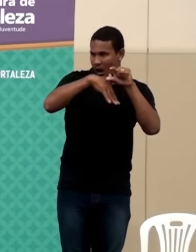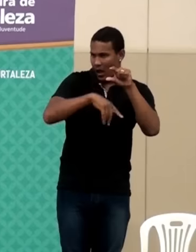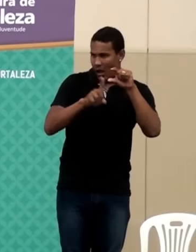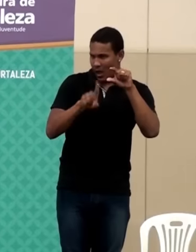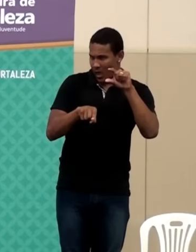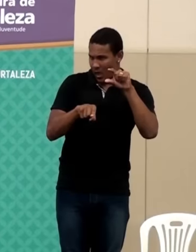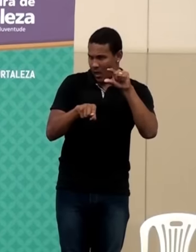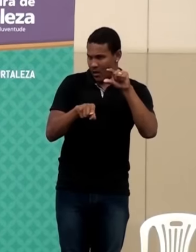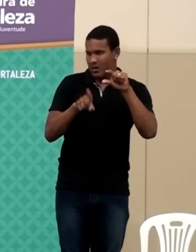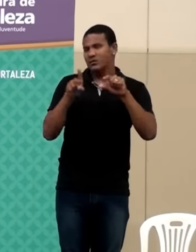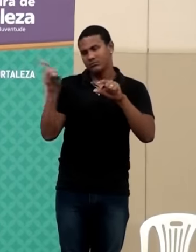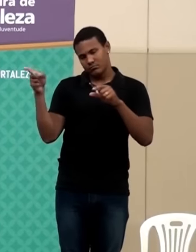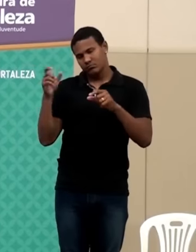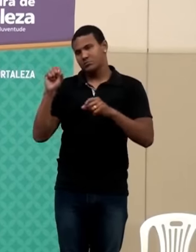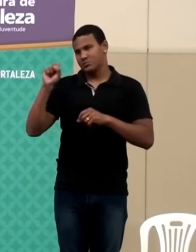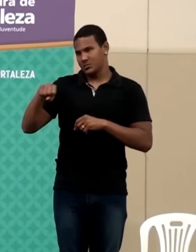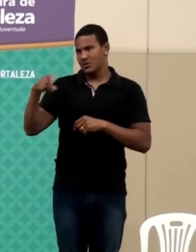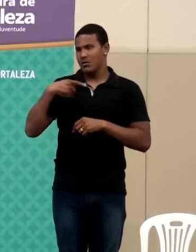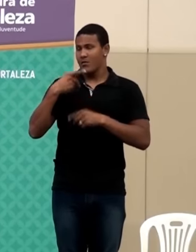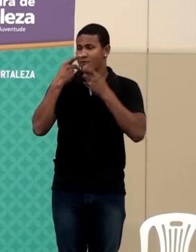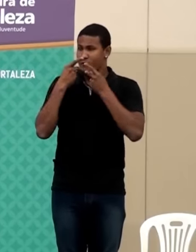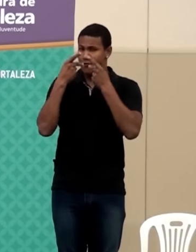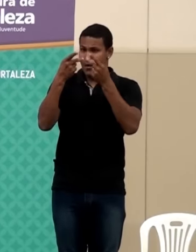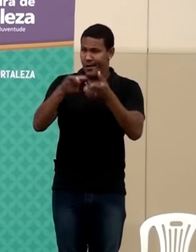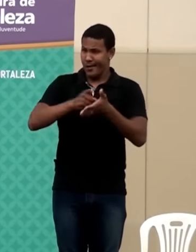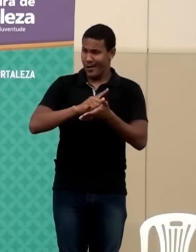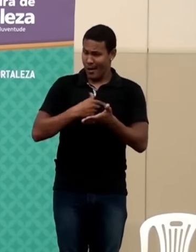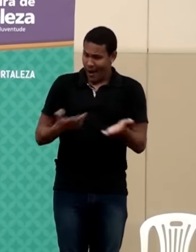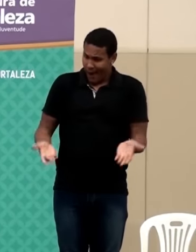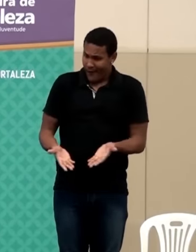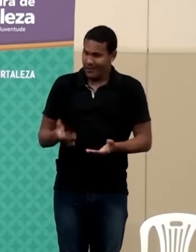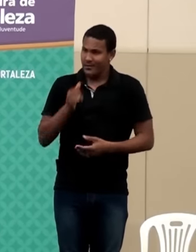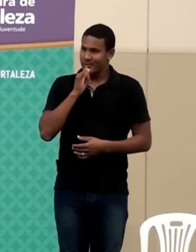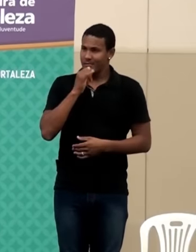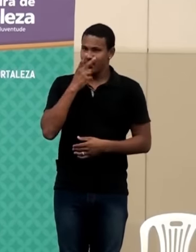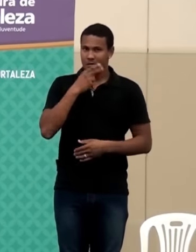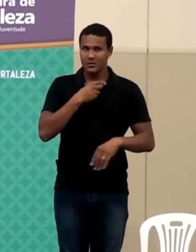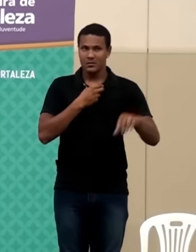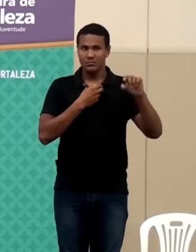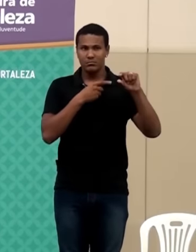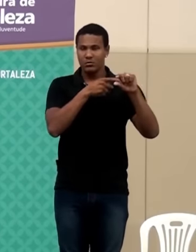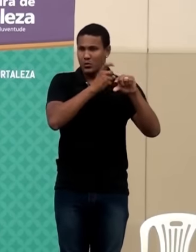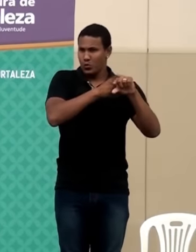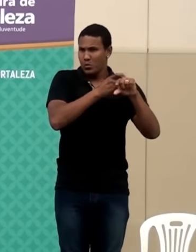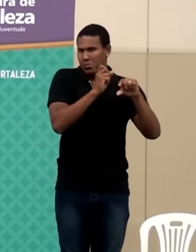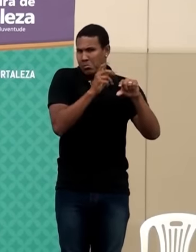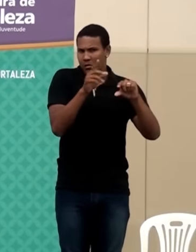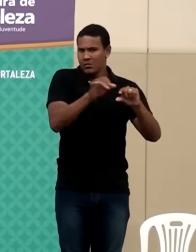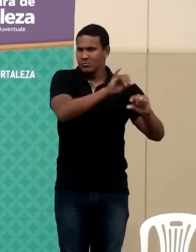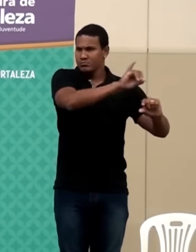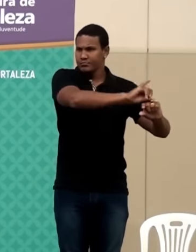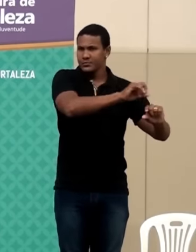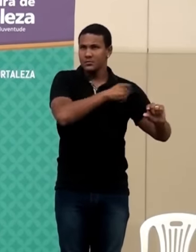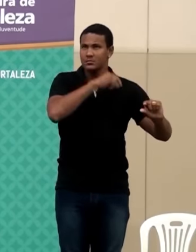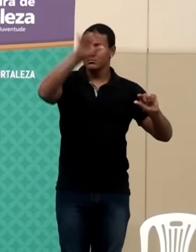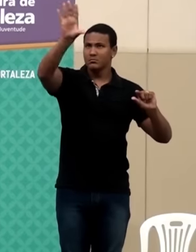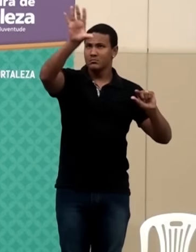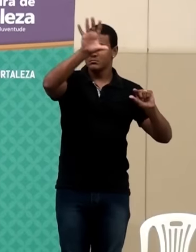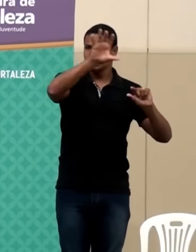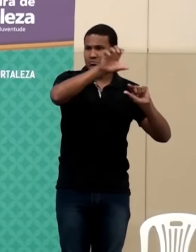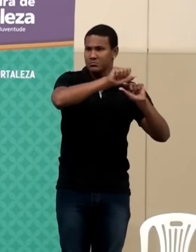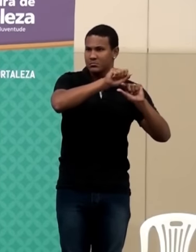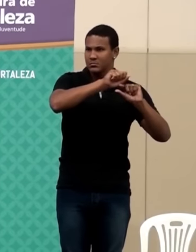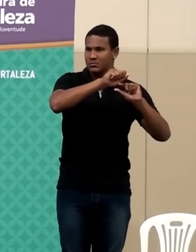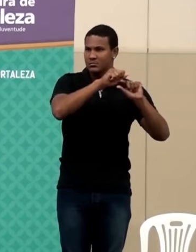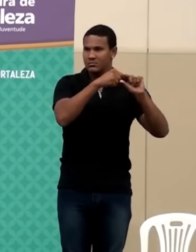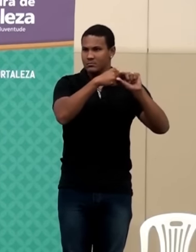d'água. Esse hidróxido de sódio vai entrar em contato com vapor d'água e vai absorver a água. Então, o gabarito da primeira questão já é o item